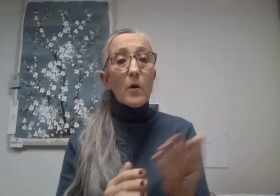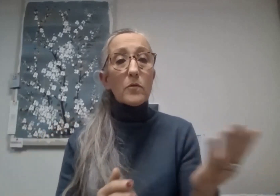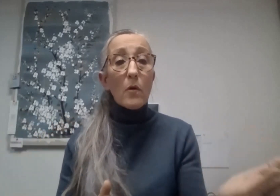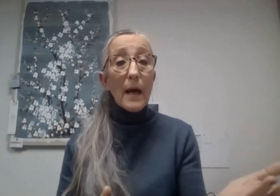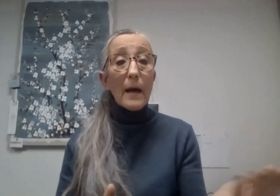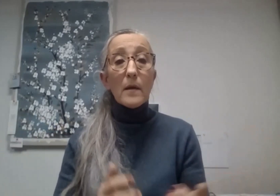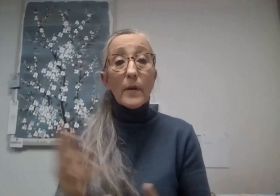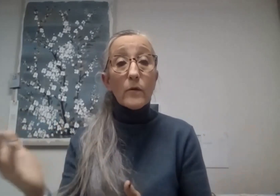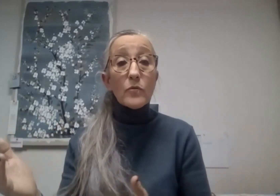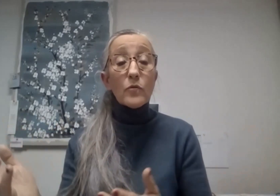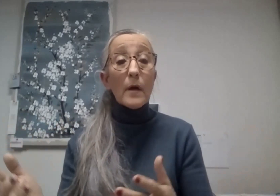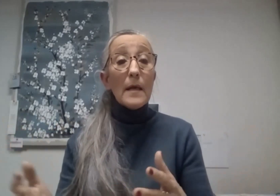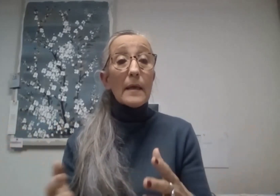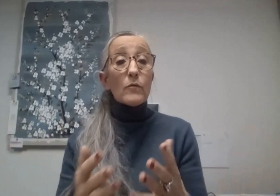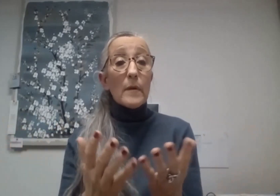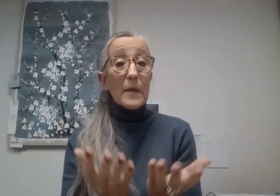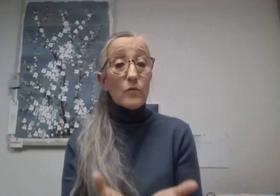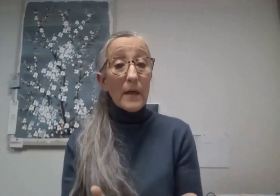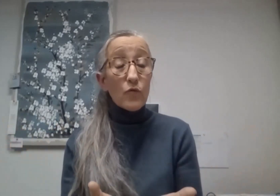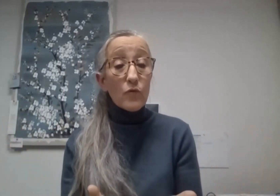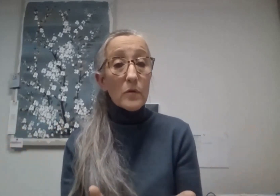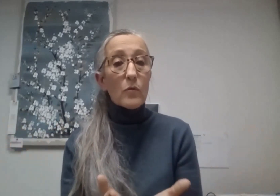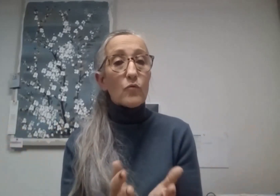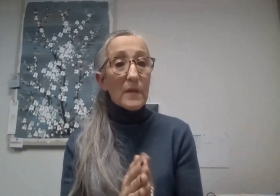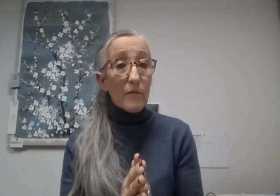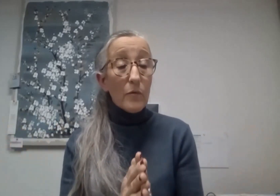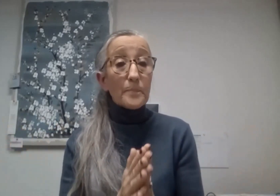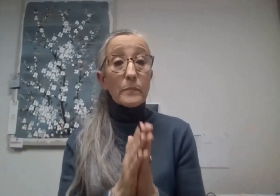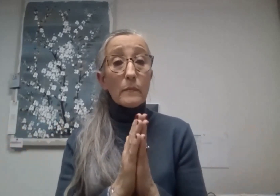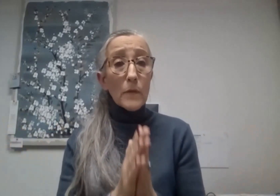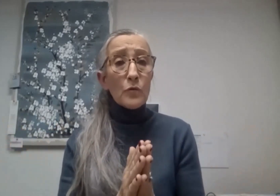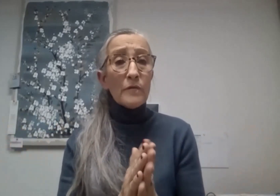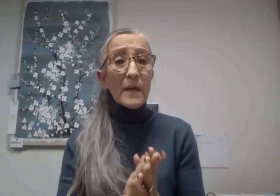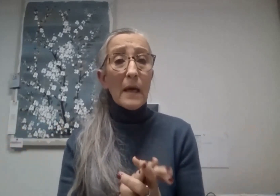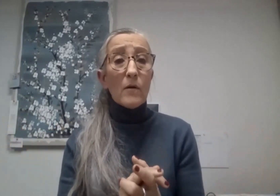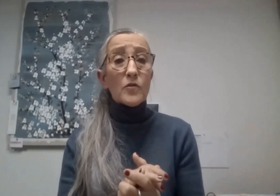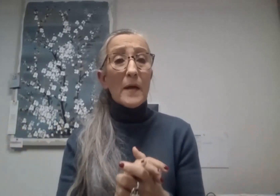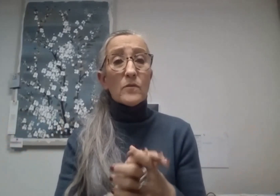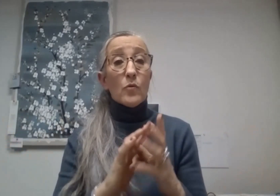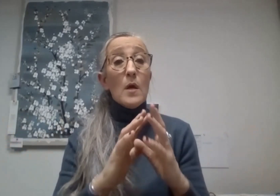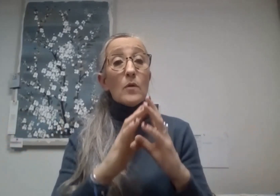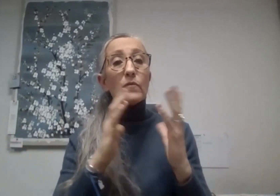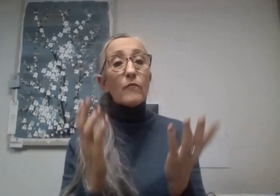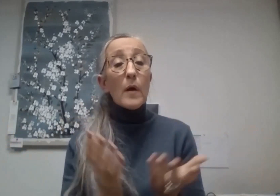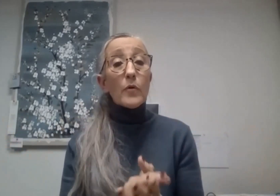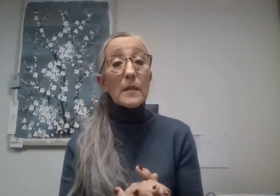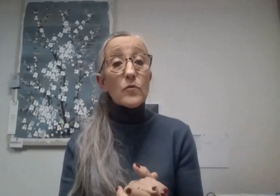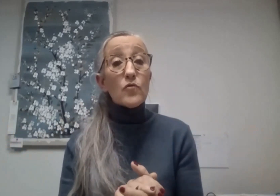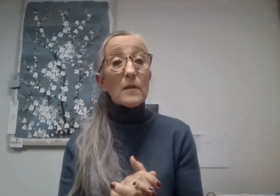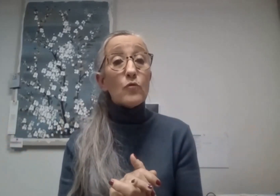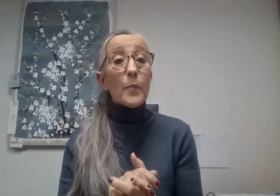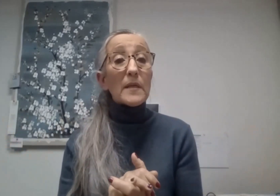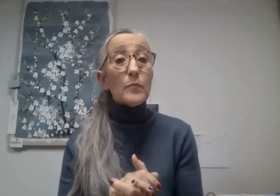le sport, dans l'art, dans la culture, et on s'apercevrait tous que nous avons une vraie carence parce que nous avons